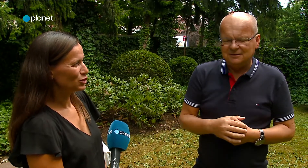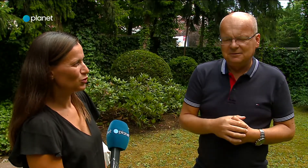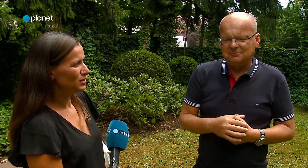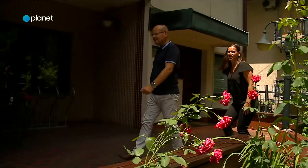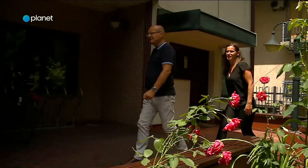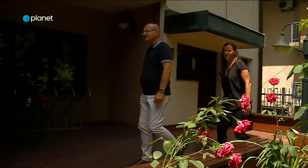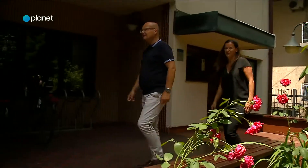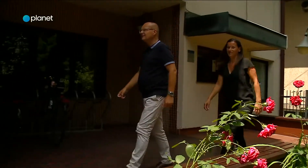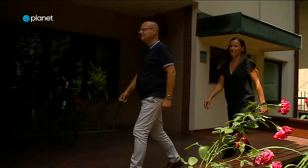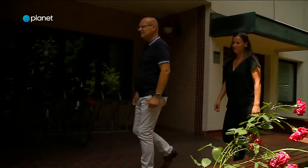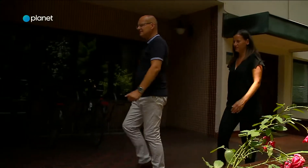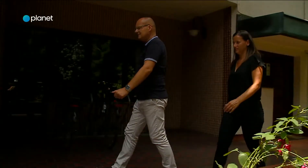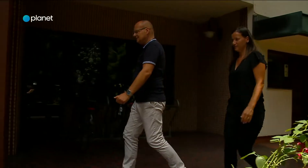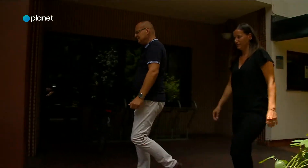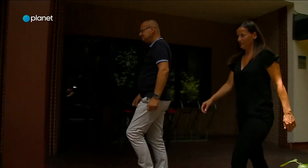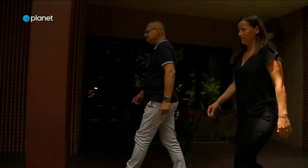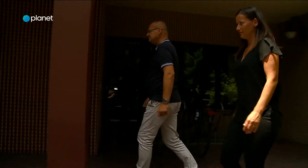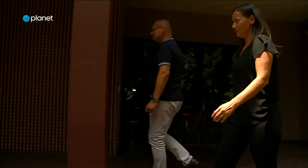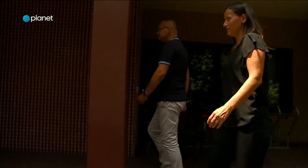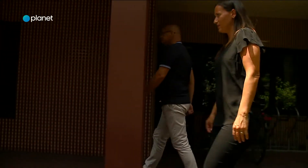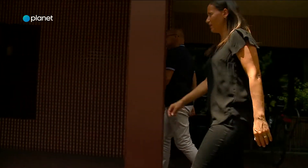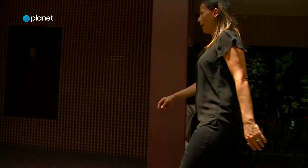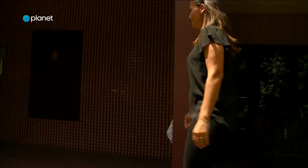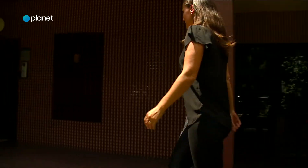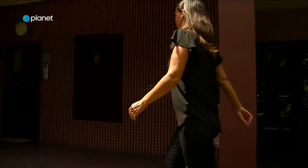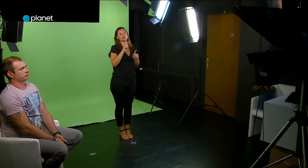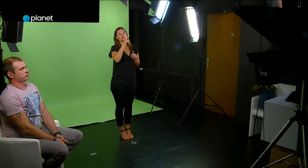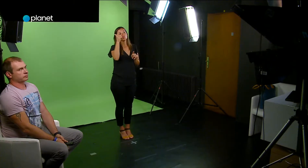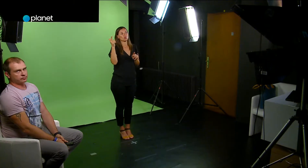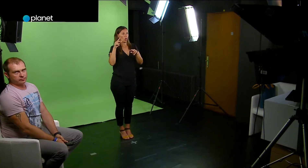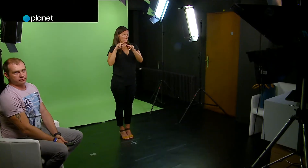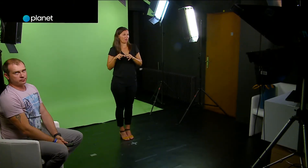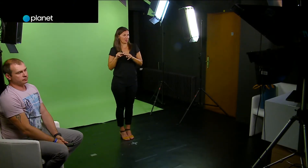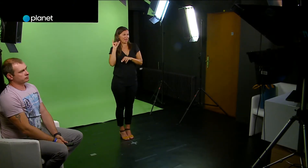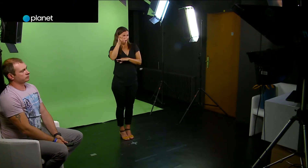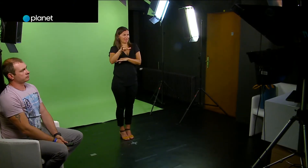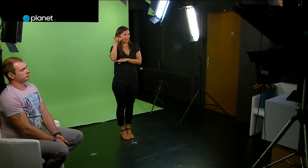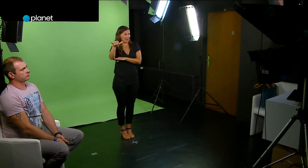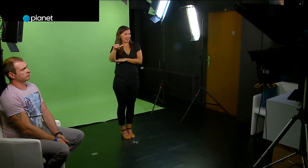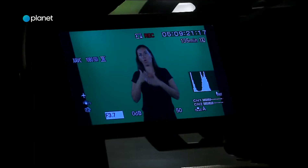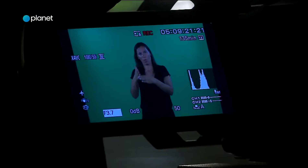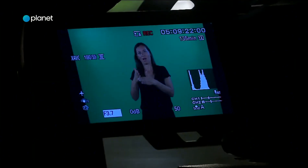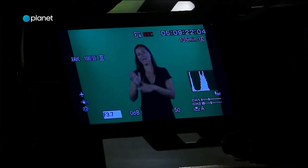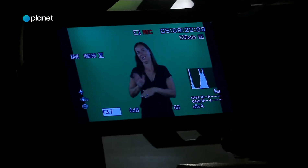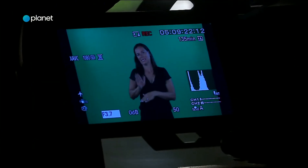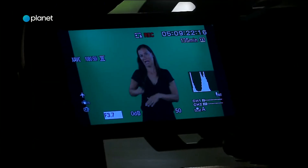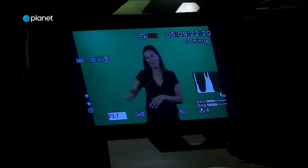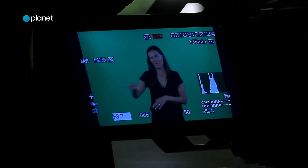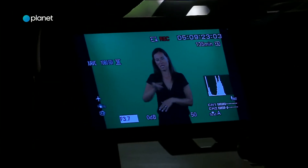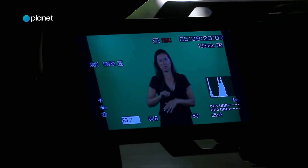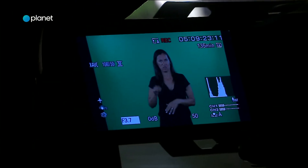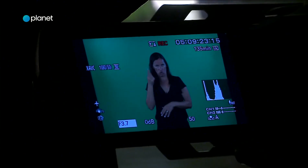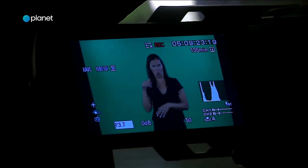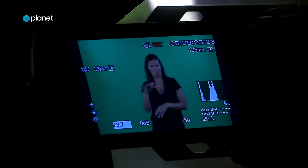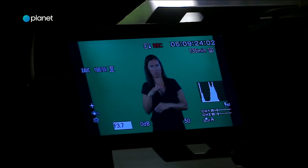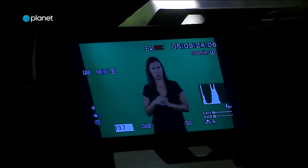da pač to ni. V njegovem imenu spregovori Mojca Korenjak, medtem ko že hiti tolmačiti za njihovo spletno televizijo.